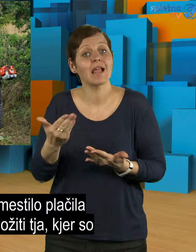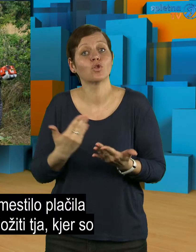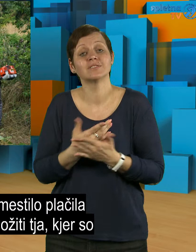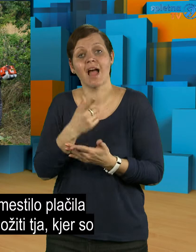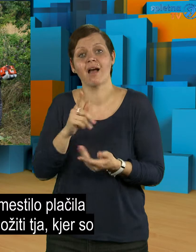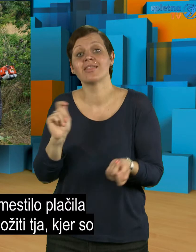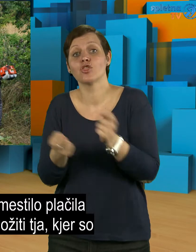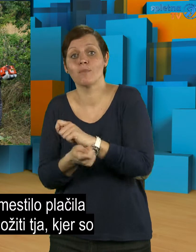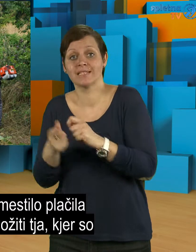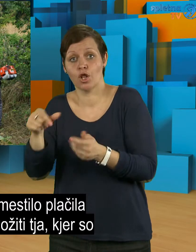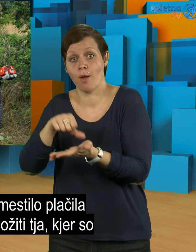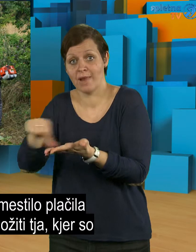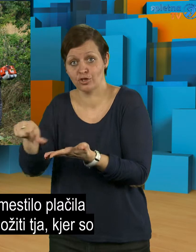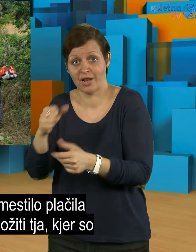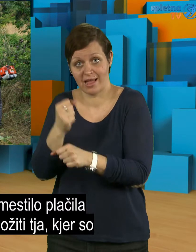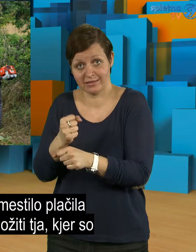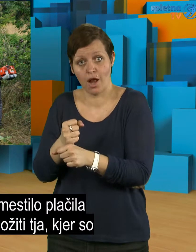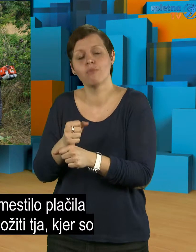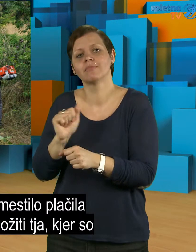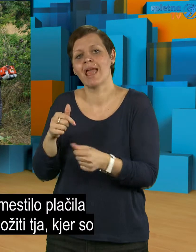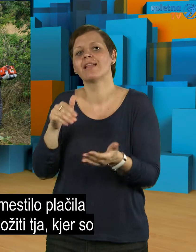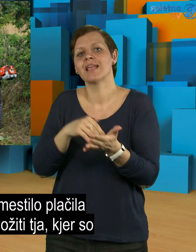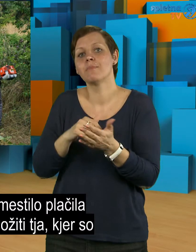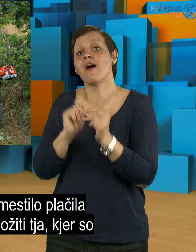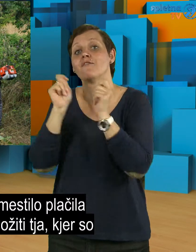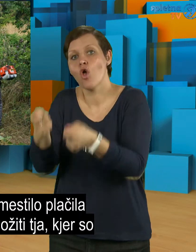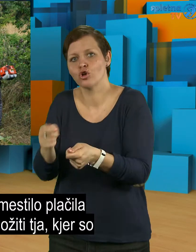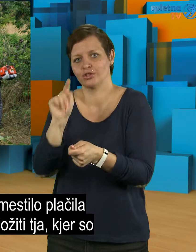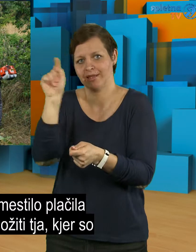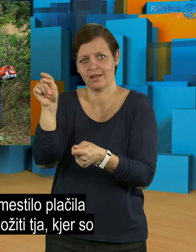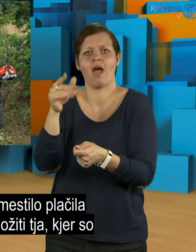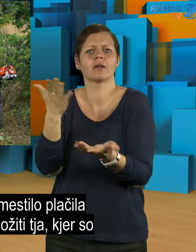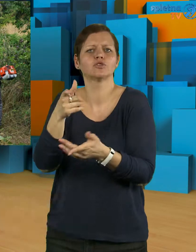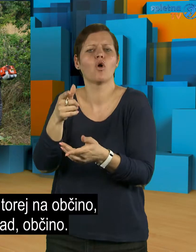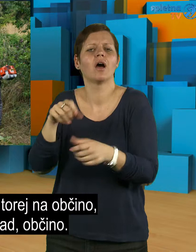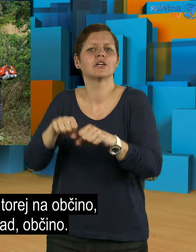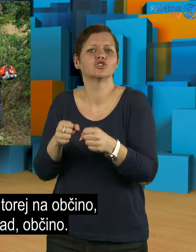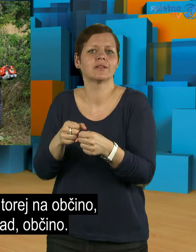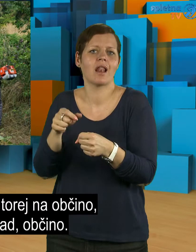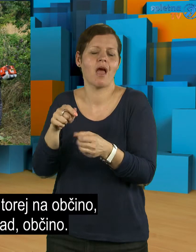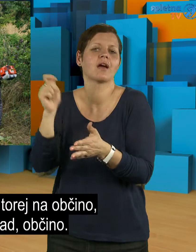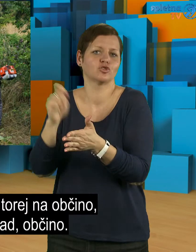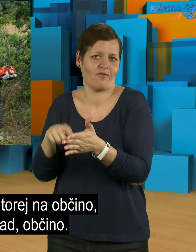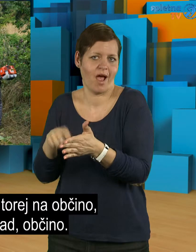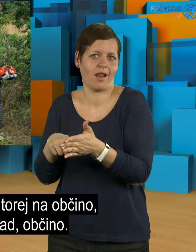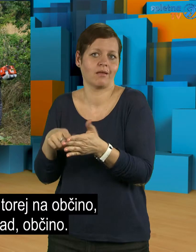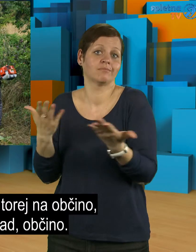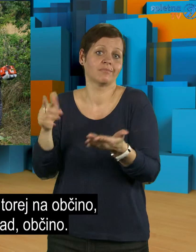Predlog za nadomestilo plačila z delom je treba vložiti tja, kjer so kršitelja kaznovali, torej na občino, inšpekcijski